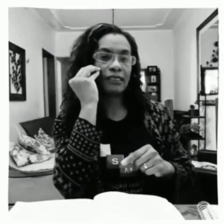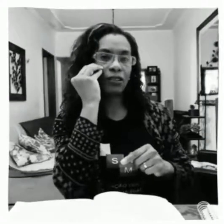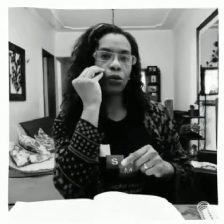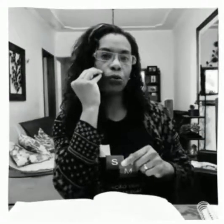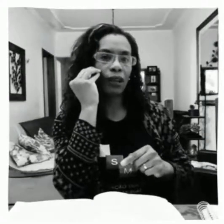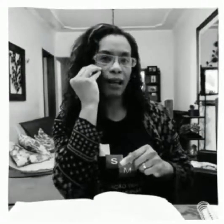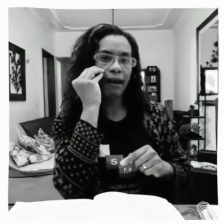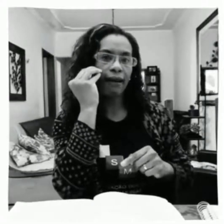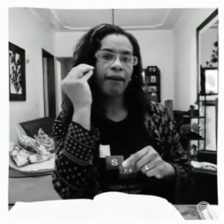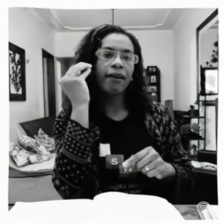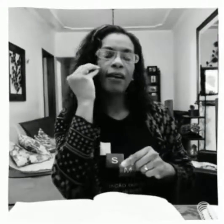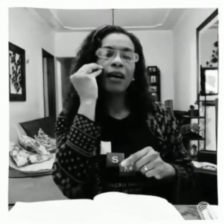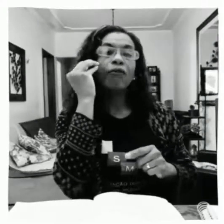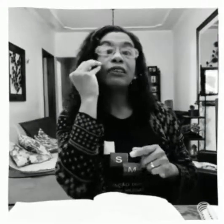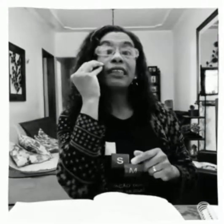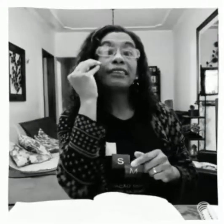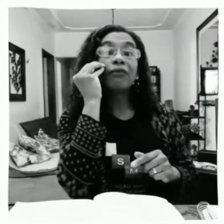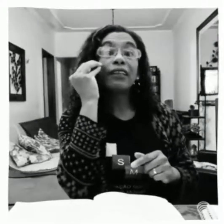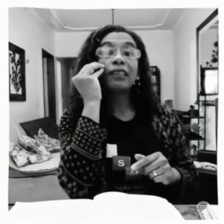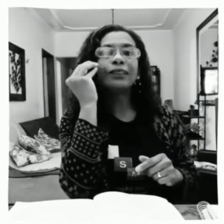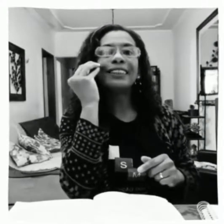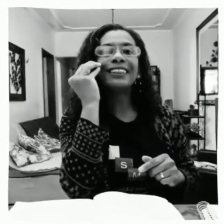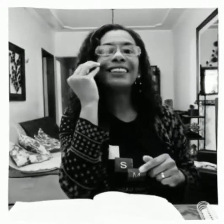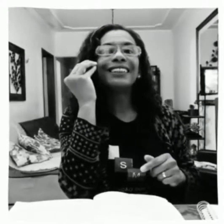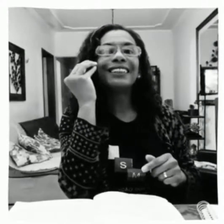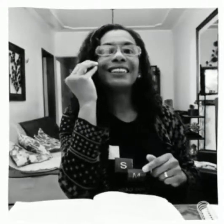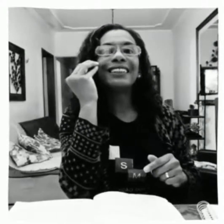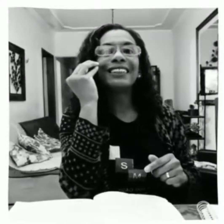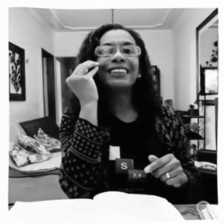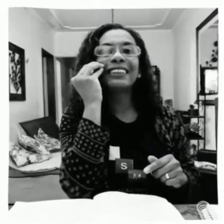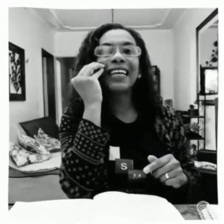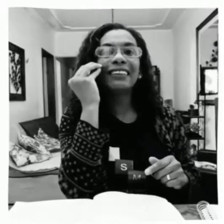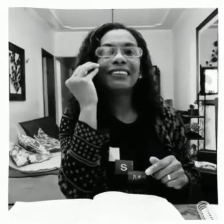ao invés de circular, você está fazendo